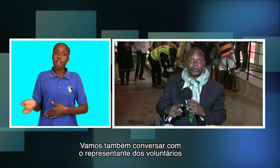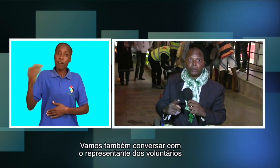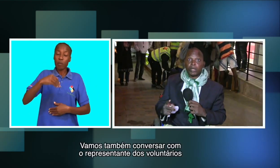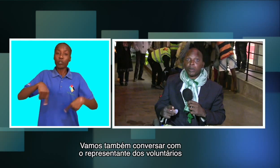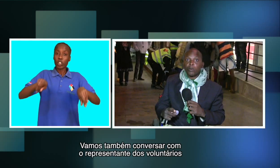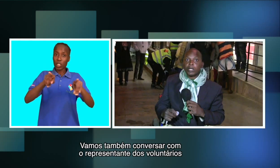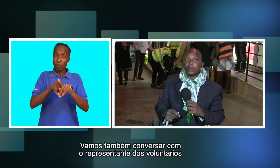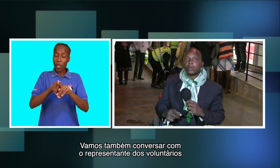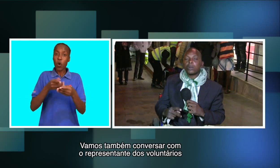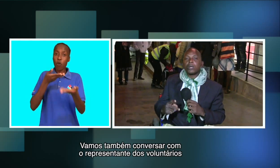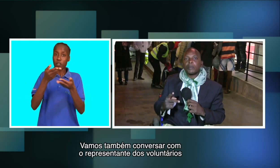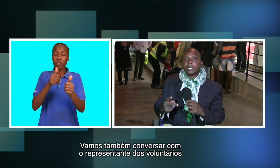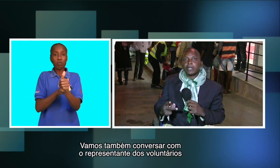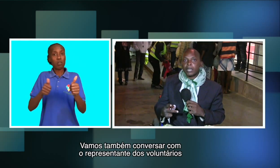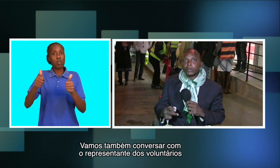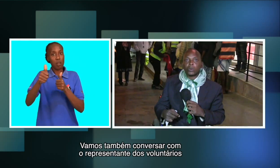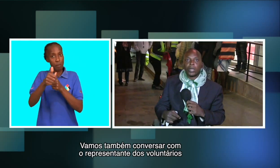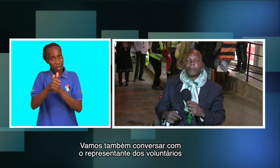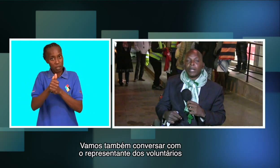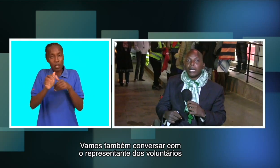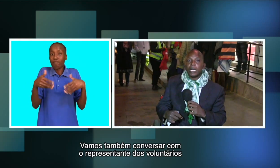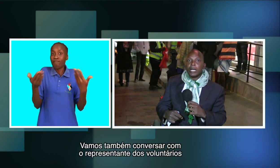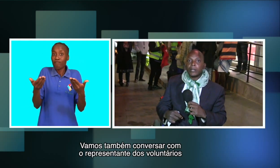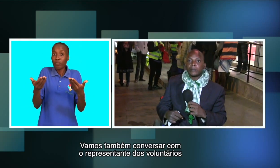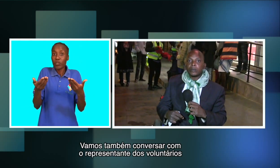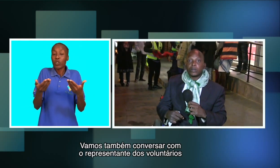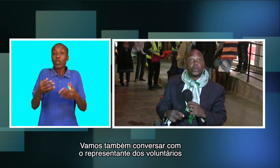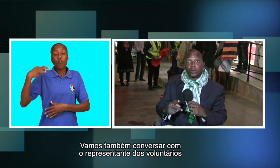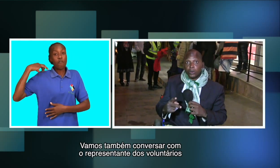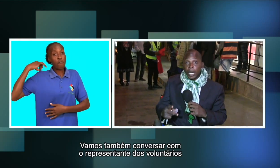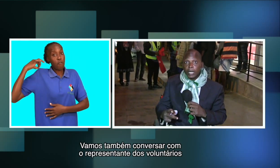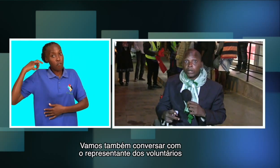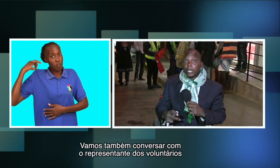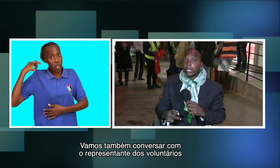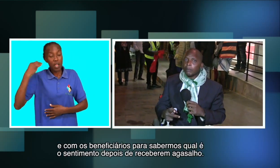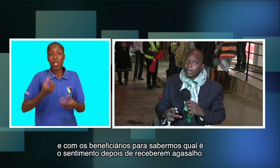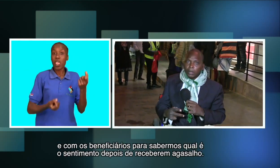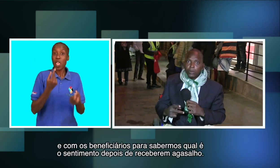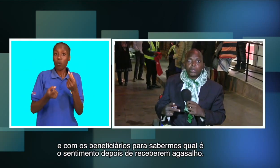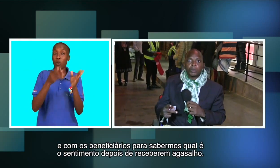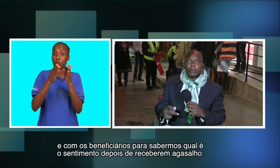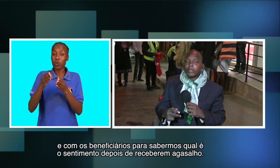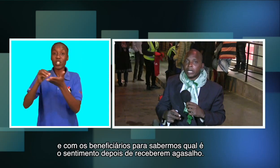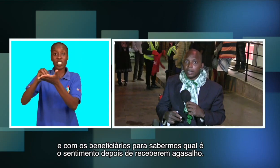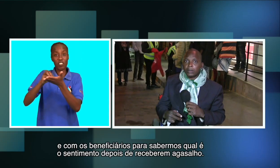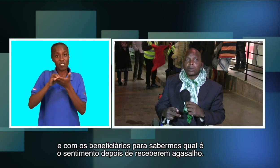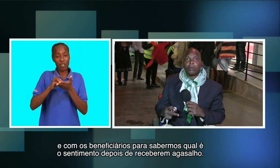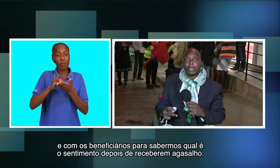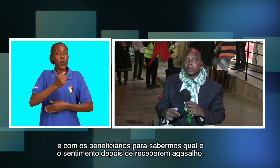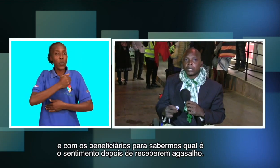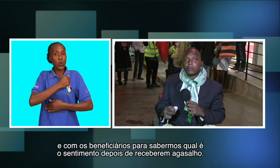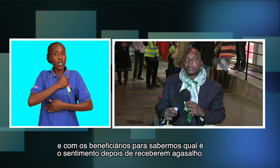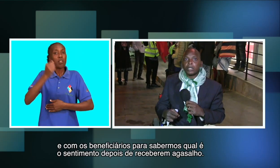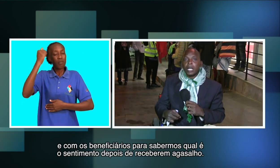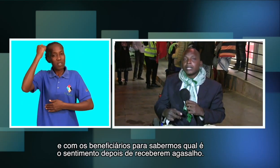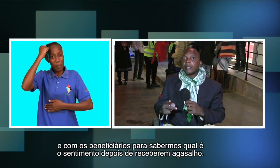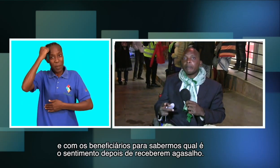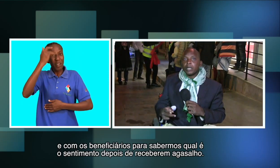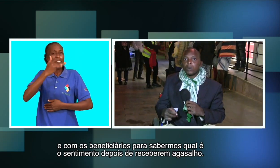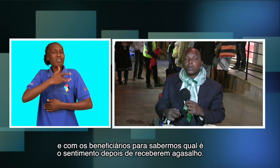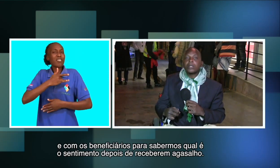não é? E vamos também conversar com representantes, não é? Dos voluntários e também de alguns beneficiários. Naturalmente,